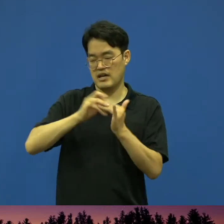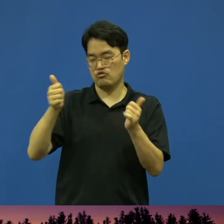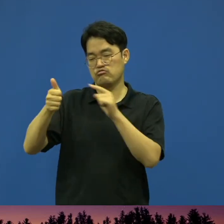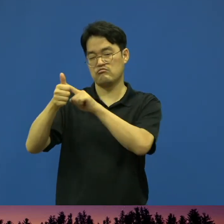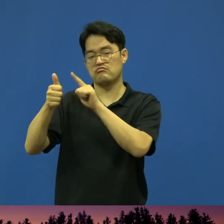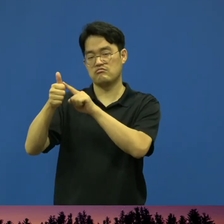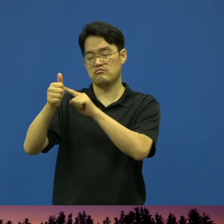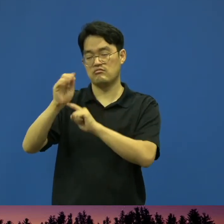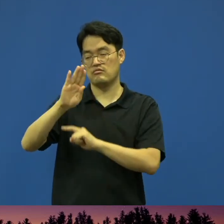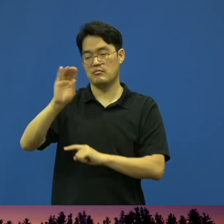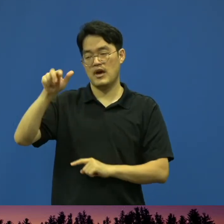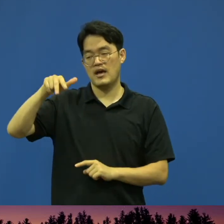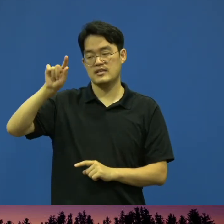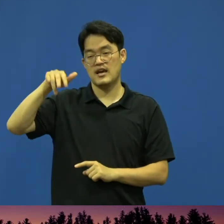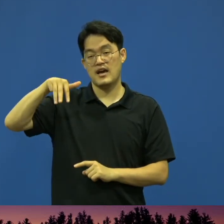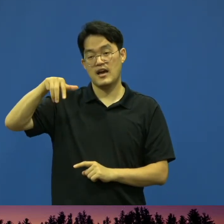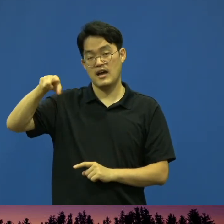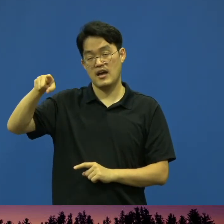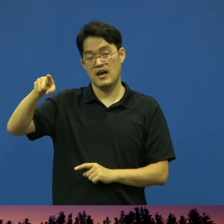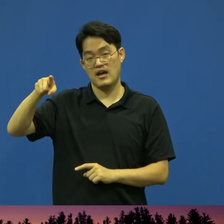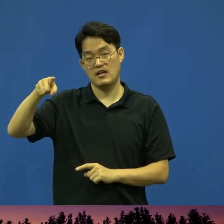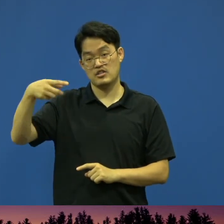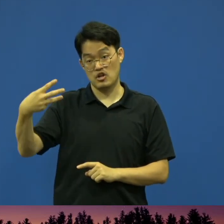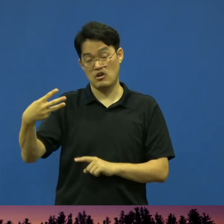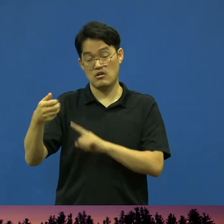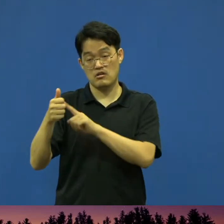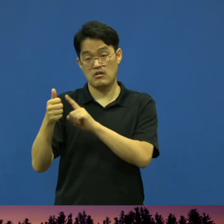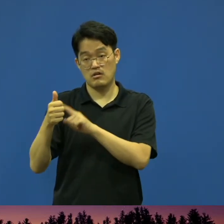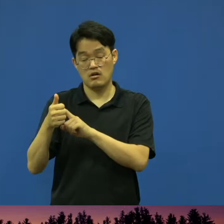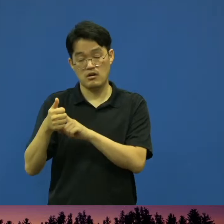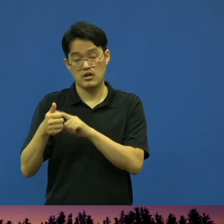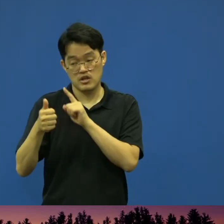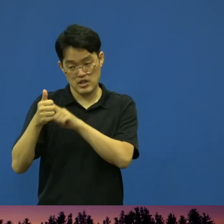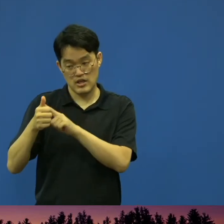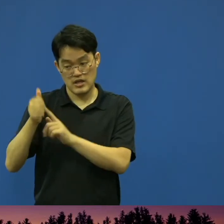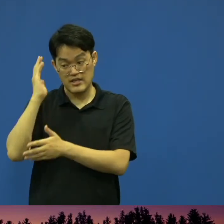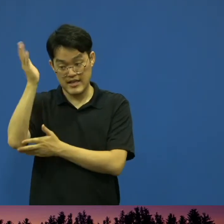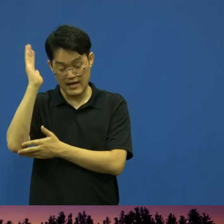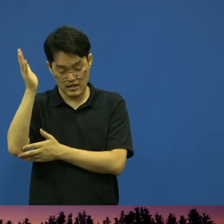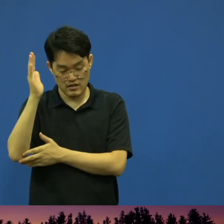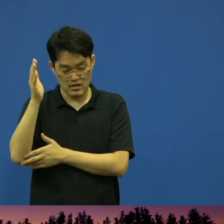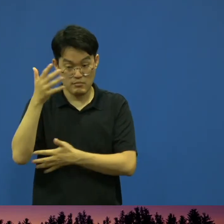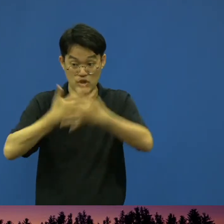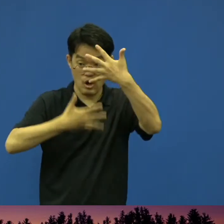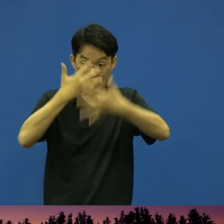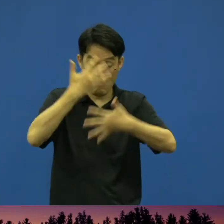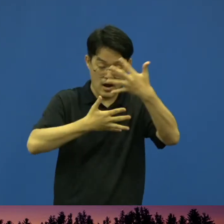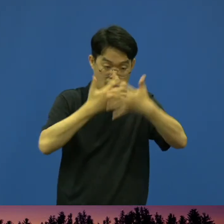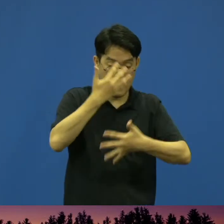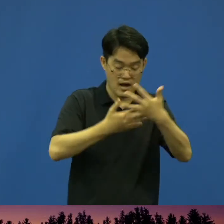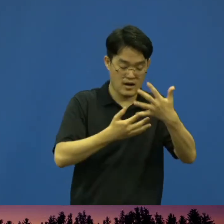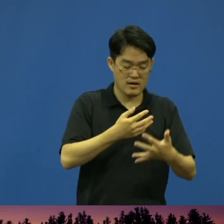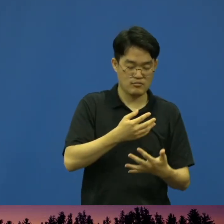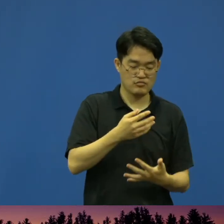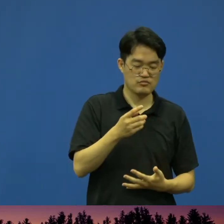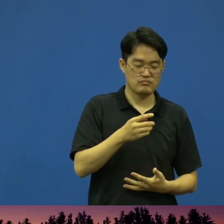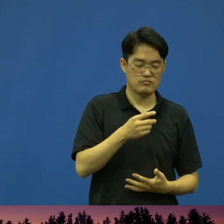이 배우 유지태가 주인공을 맡은 더 테너라는 이 영화를 통해서도 만들어지게